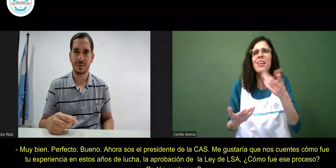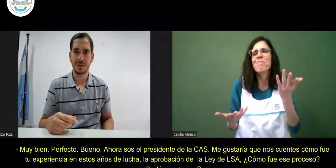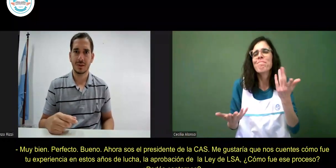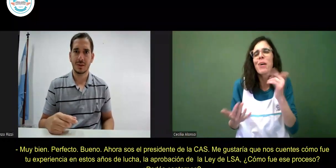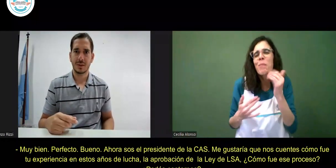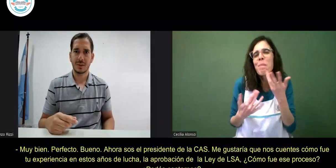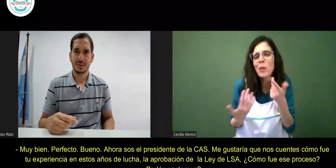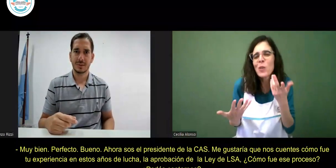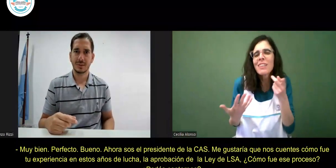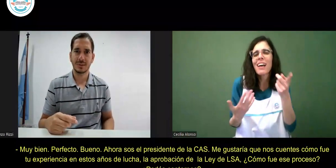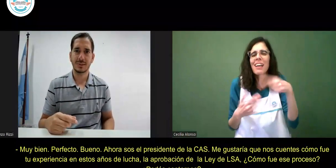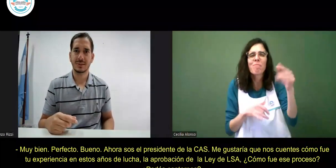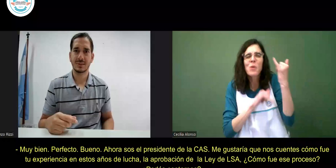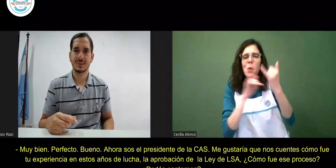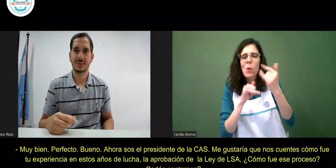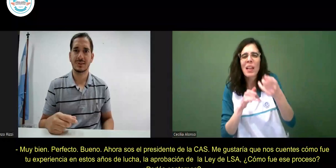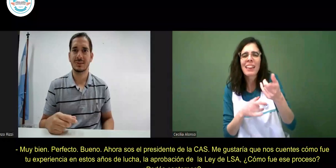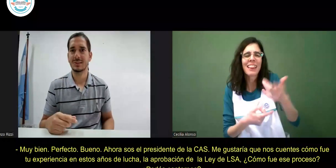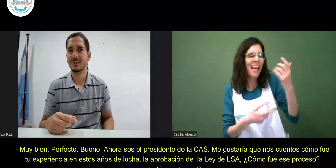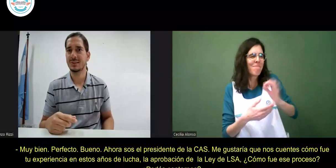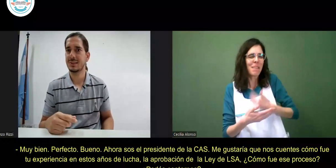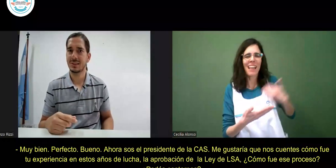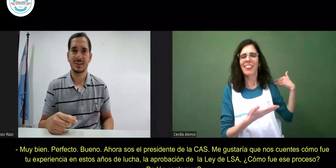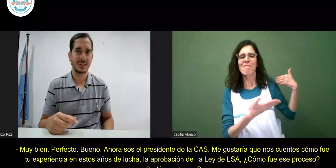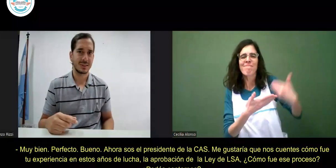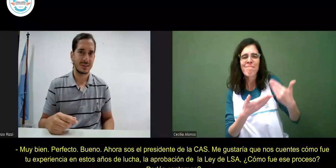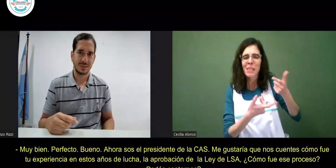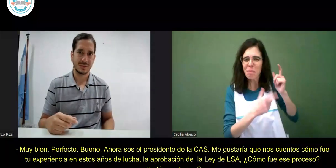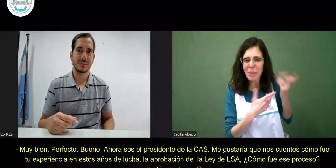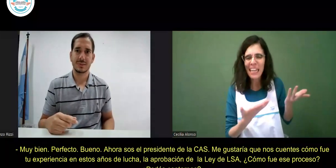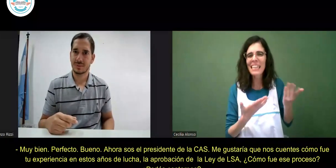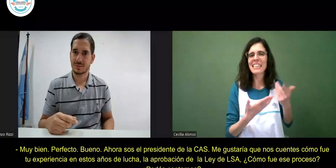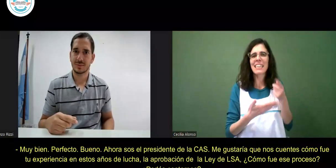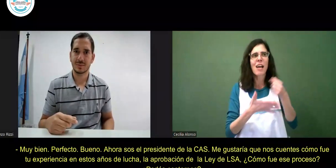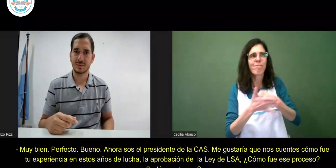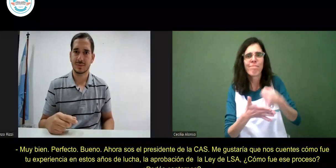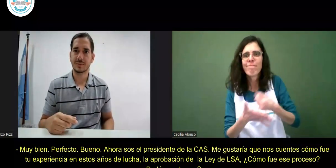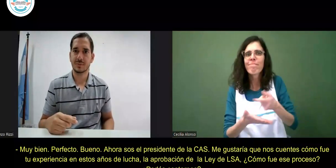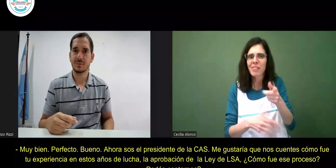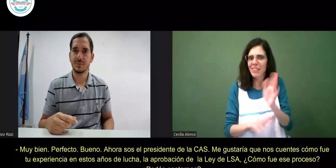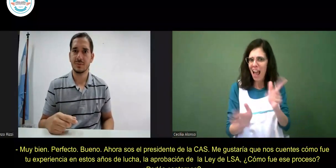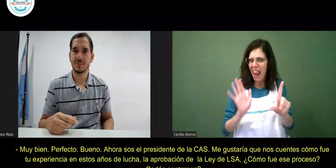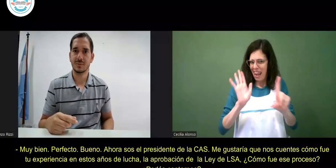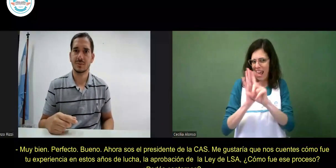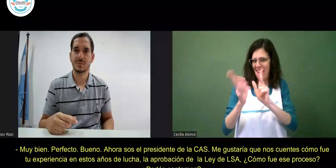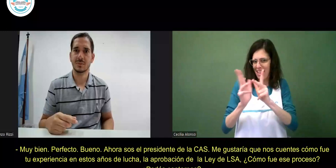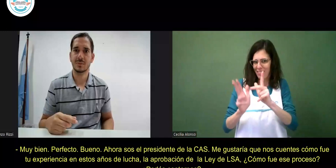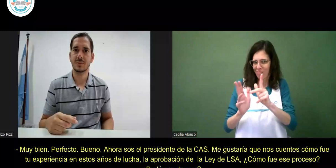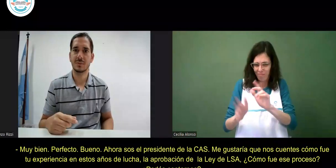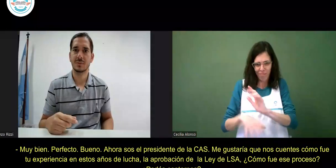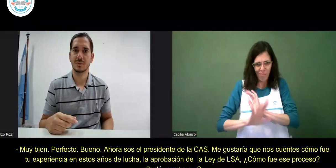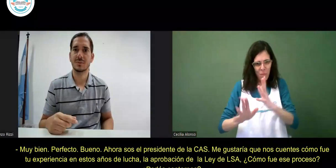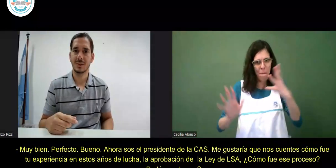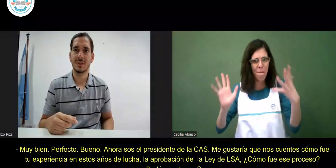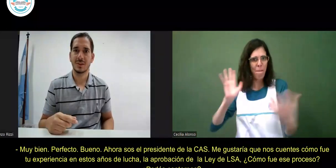Me gustaría que nos cuentes cómo fue tu experiencia en estos años de lucha, la aprobación de la Ley